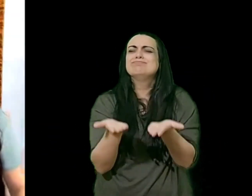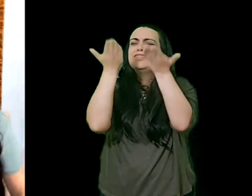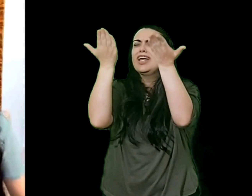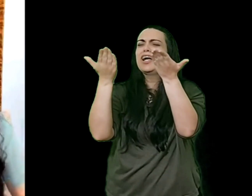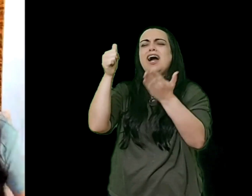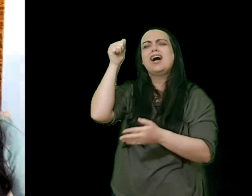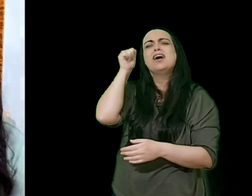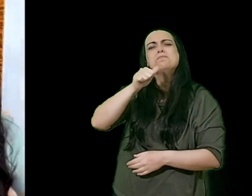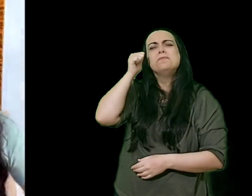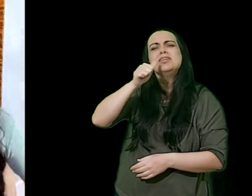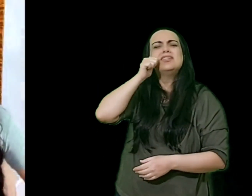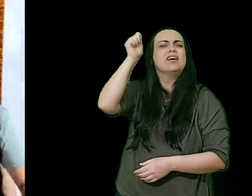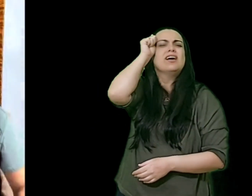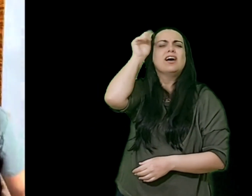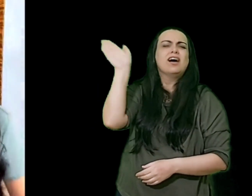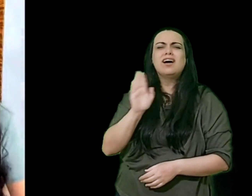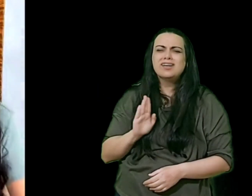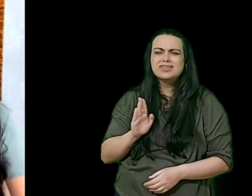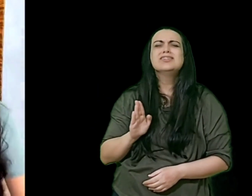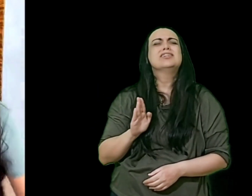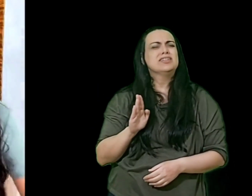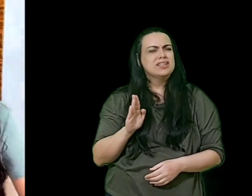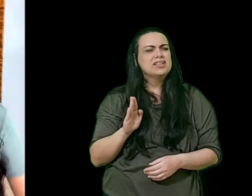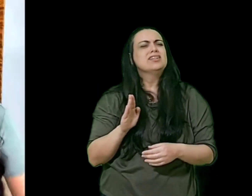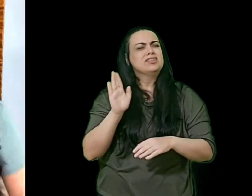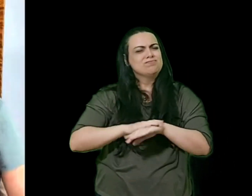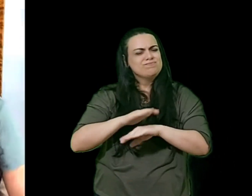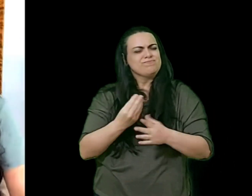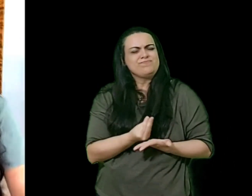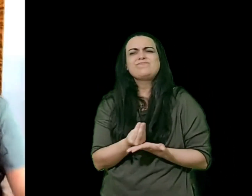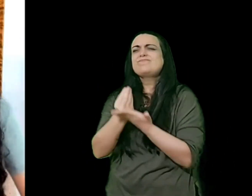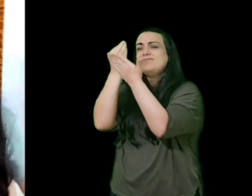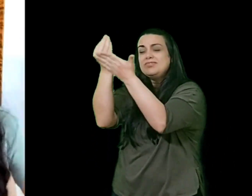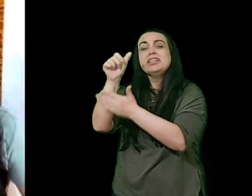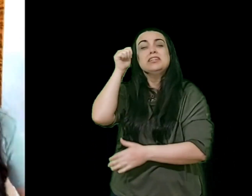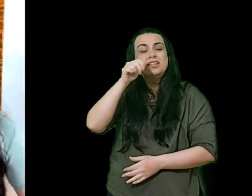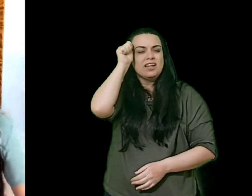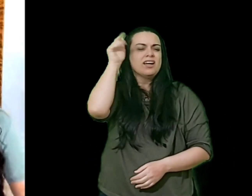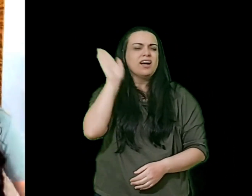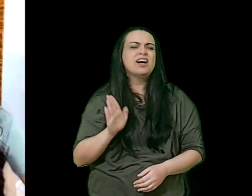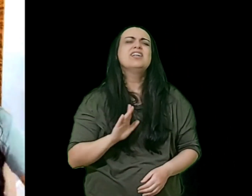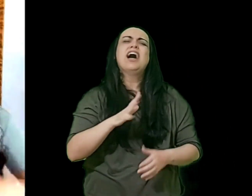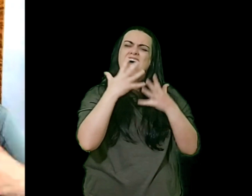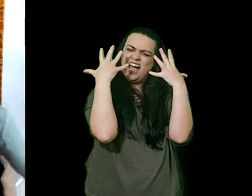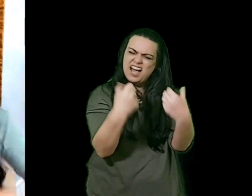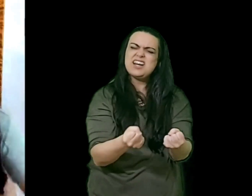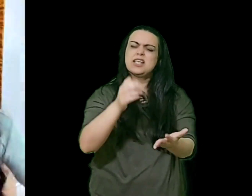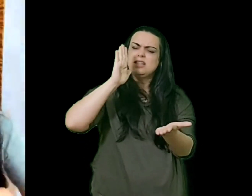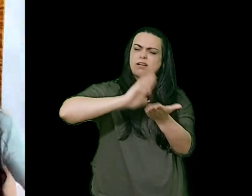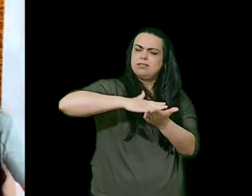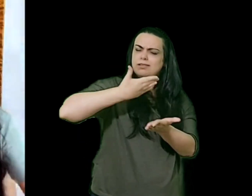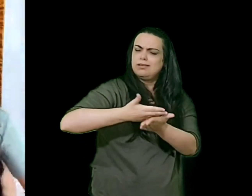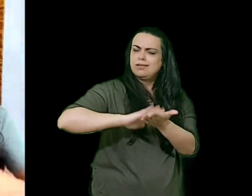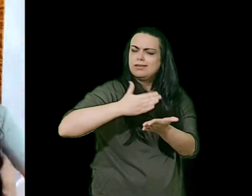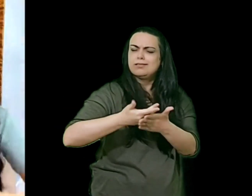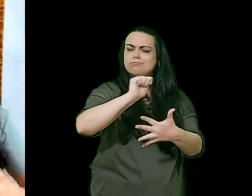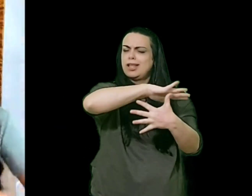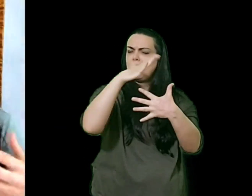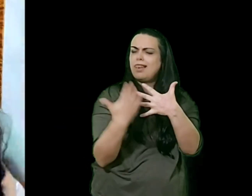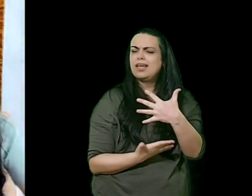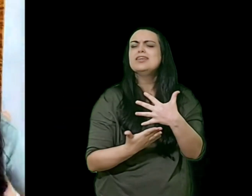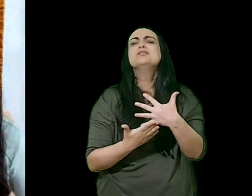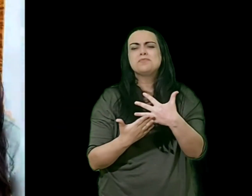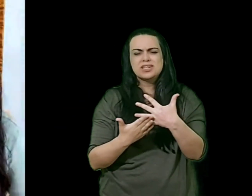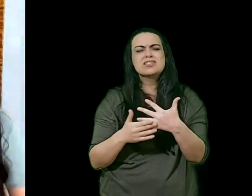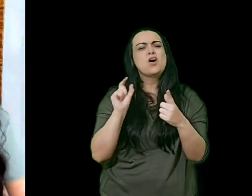Beatriz, em tuas mãos. Essa moça tem aceitado o desafio de me interpretar através da linguagem